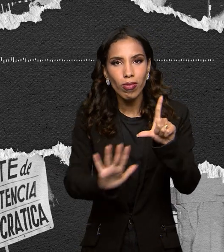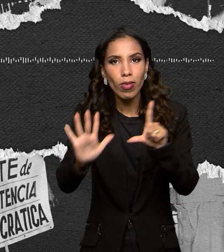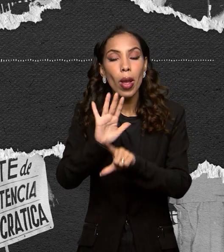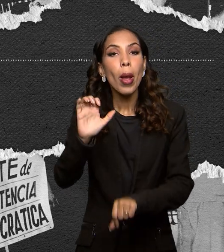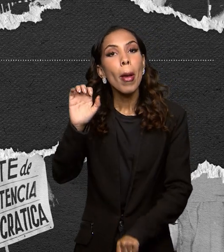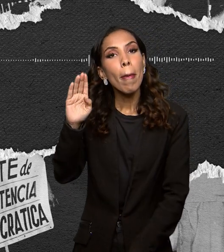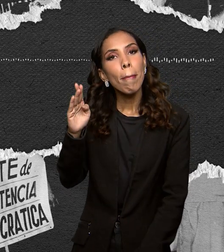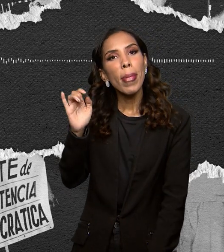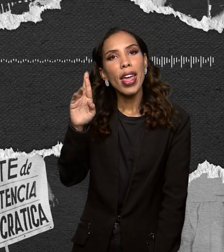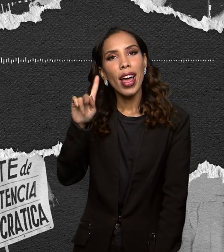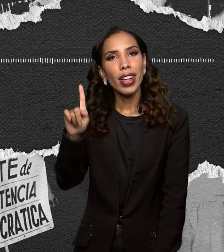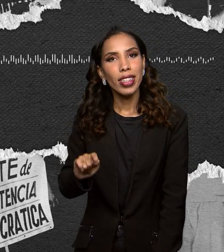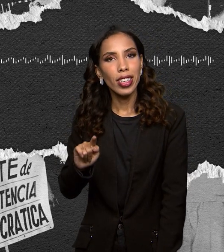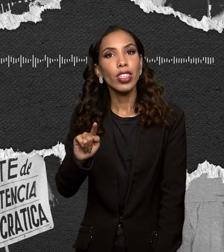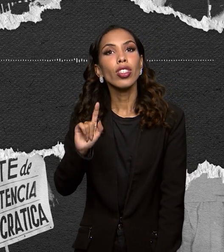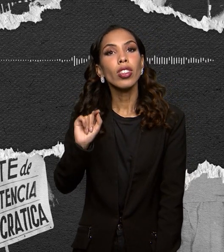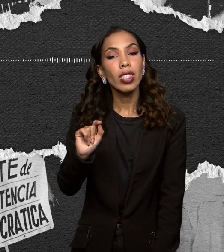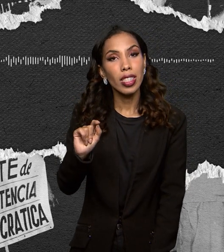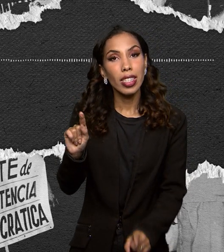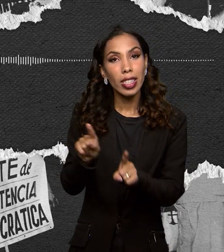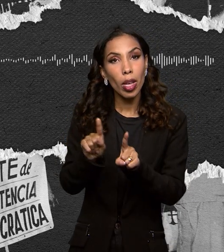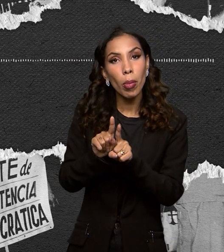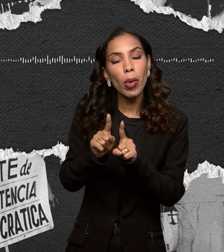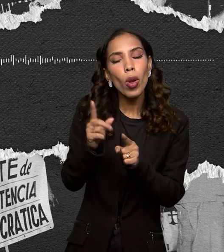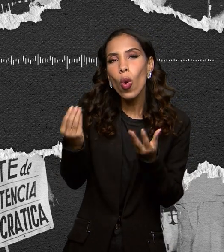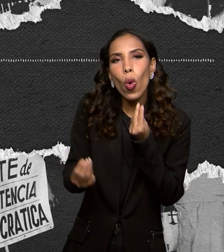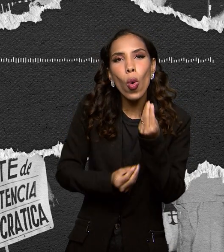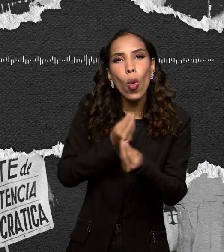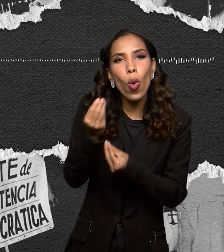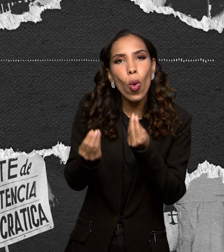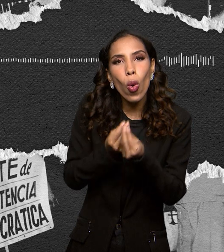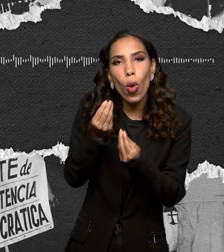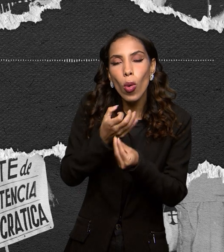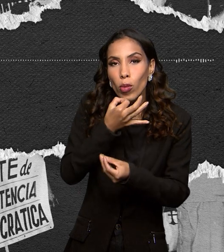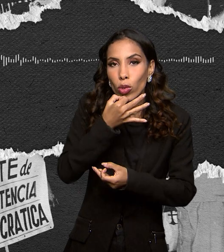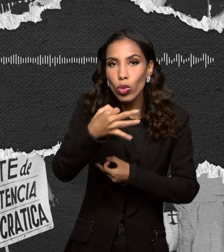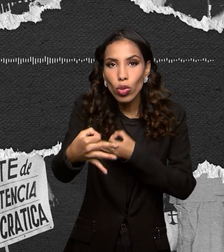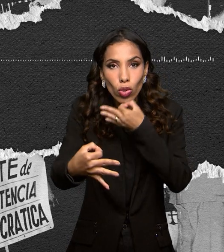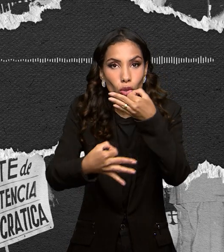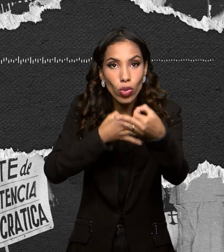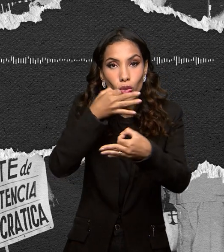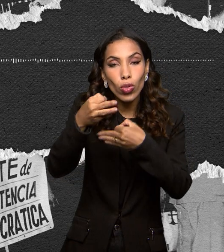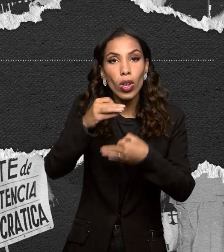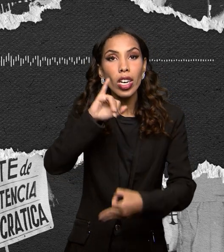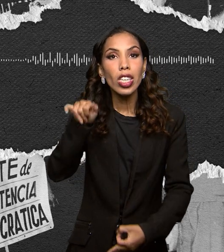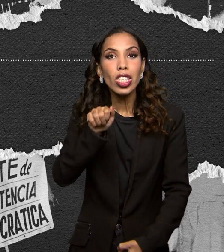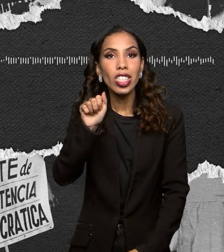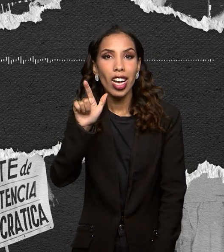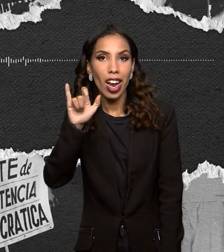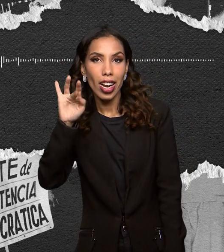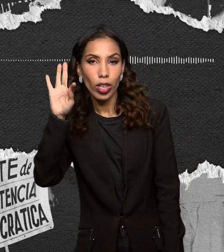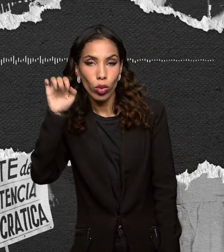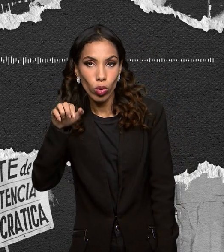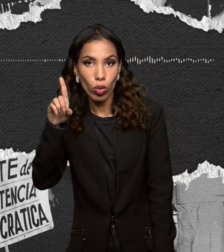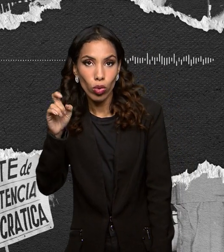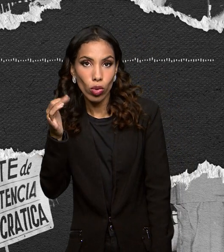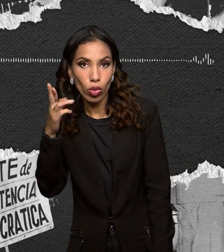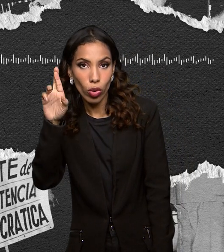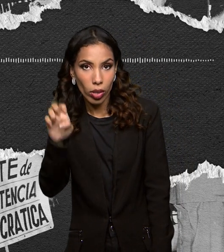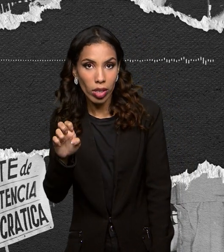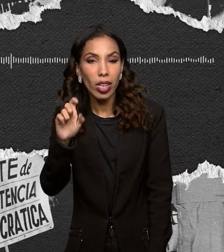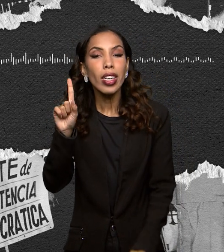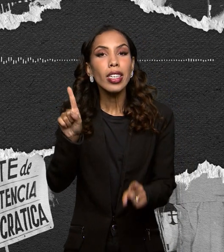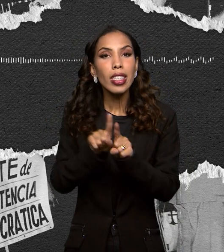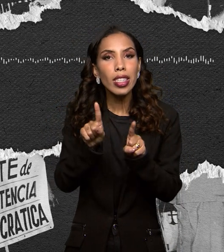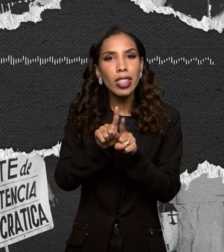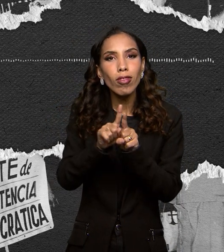Beatriz Arcoverde. A identidade sonora do podcast e a sonoplastia do episódio é de Jailton Sodré e foi feita a partir das